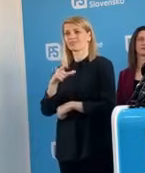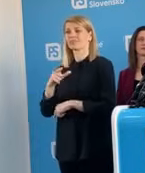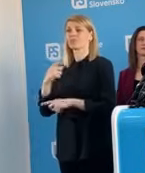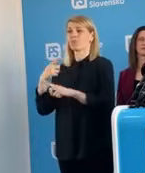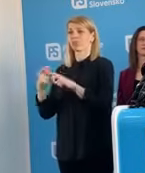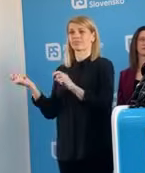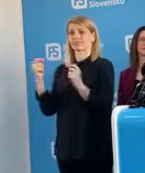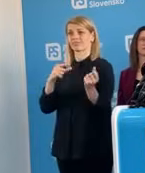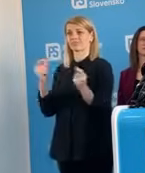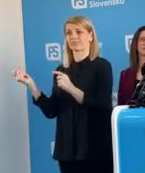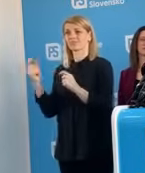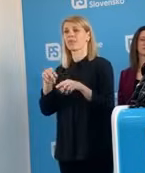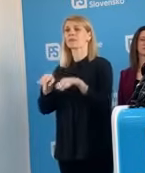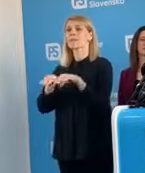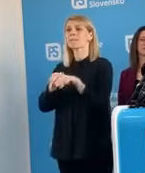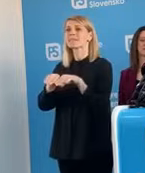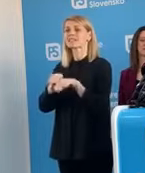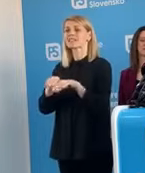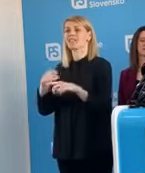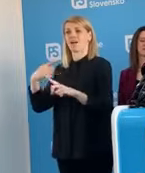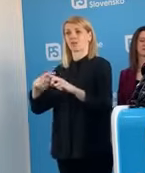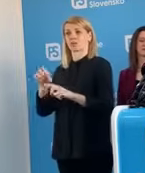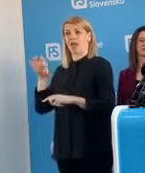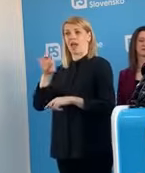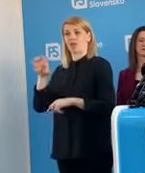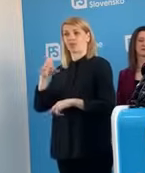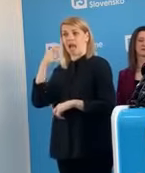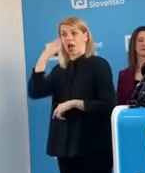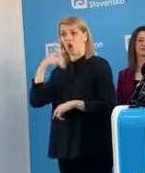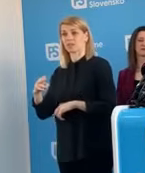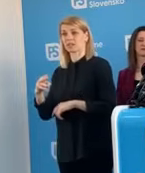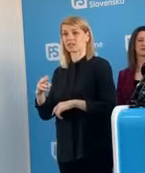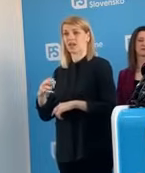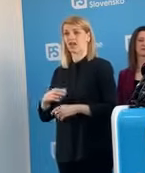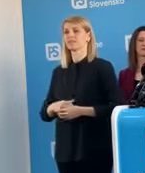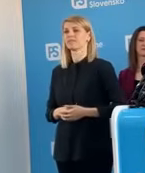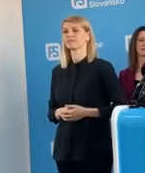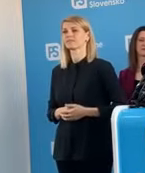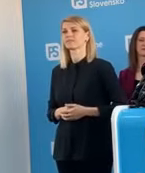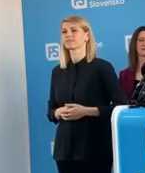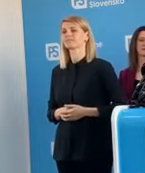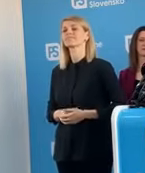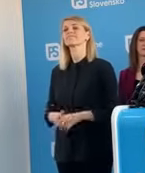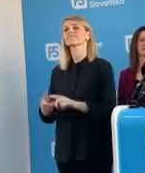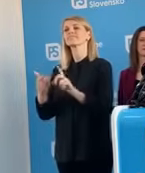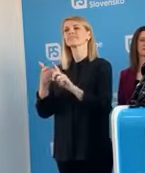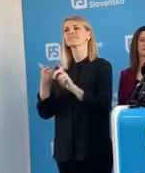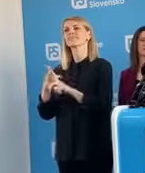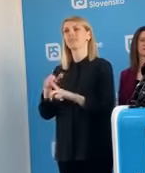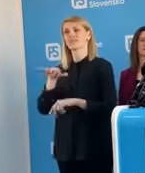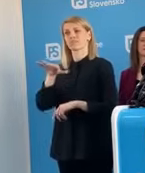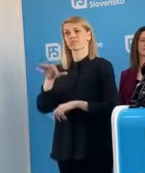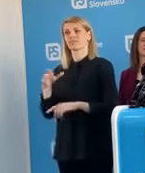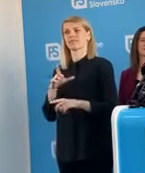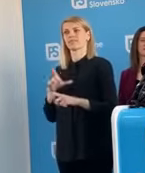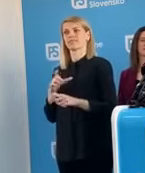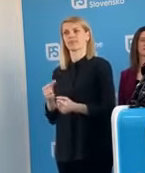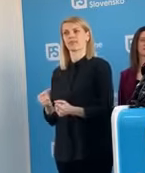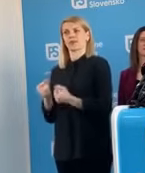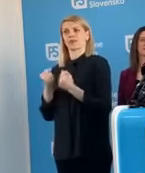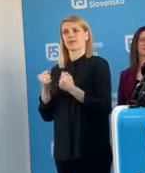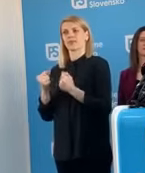prebieha medzi ministerstvami a Európskou komisiou. Po druhé, majú tam vplyvného človeka,